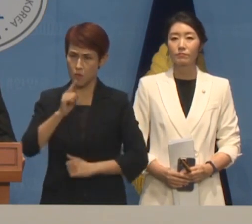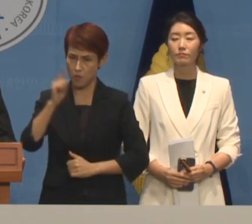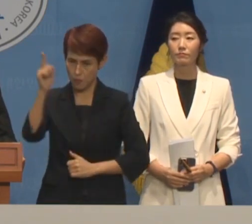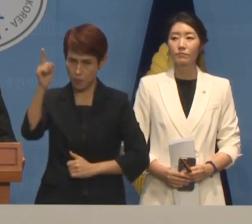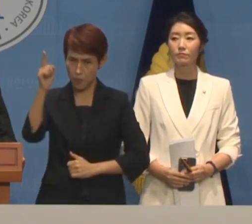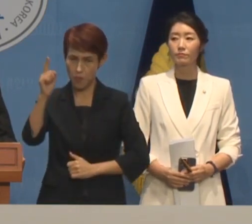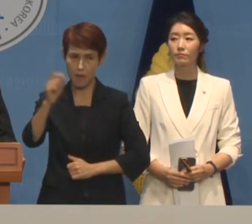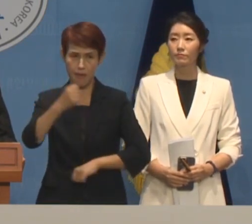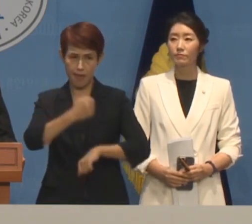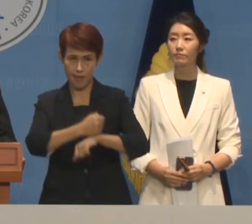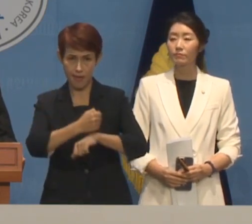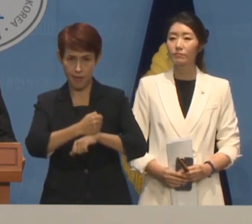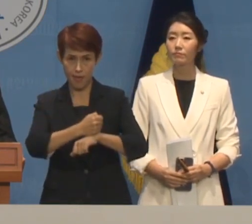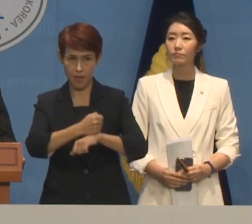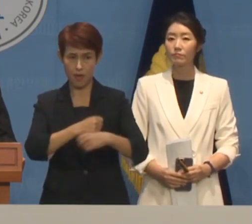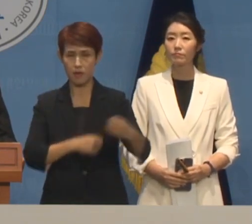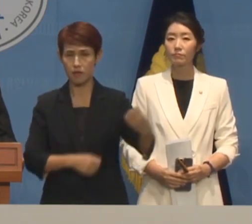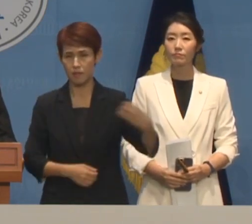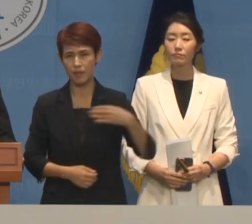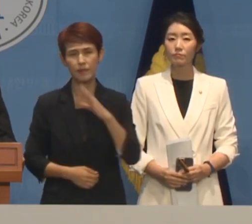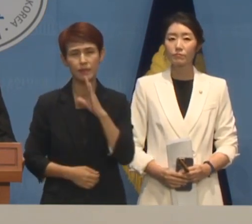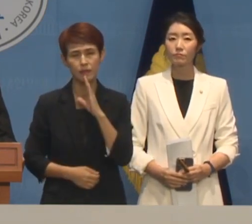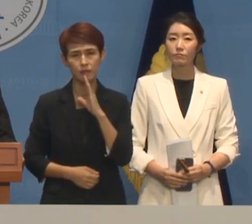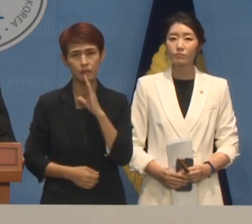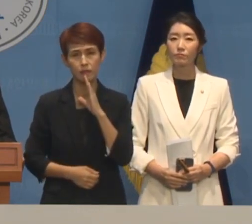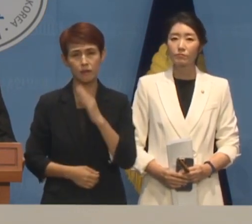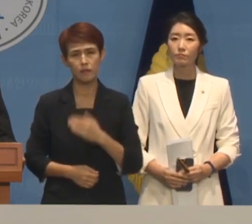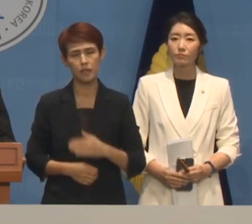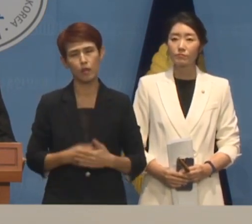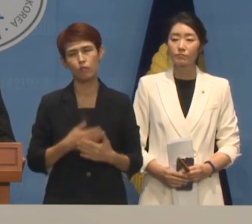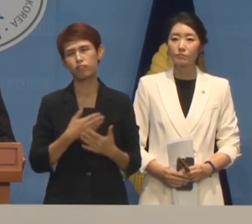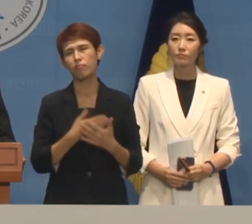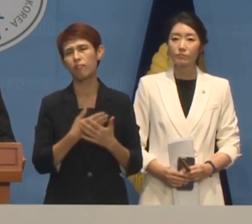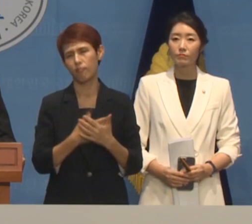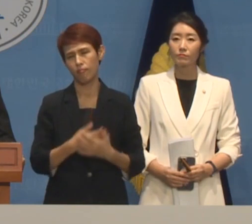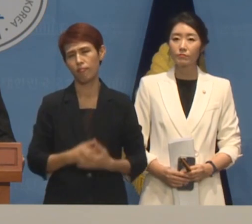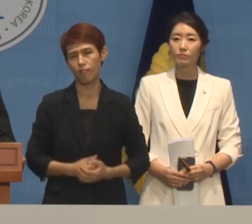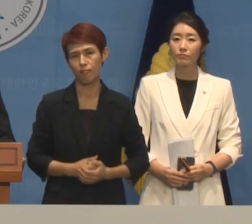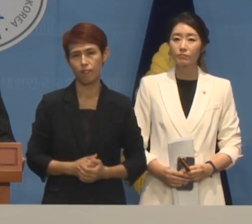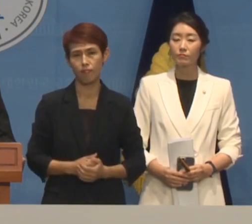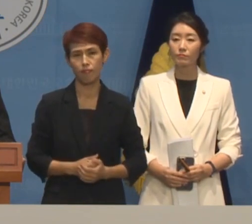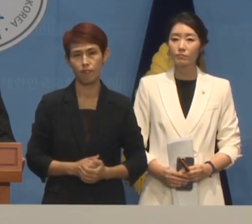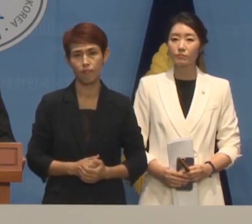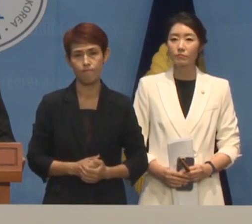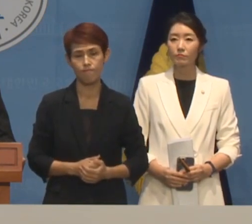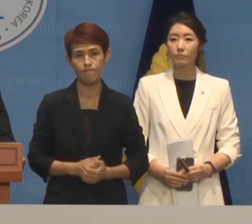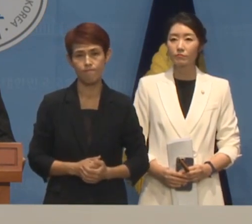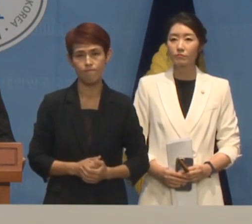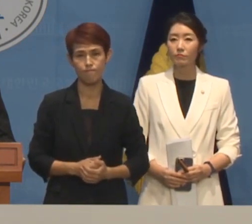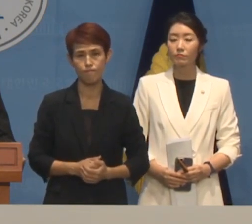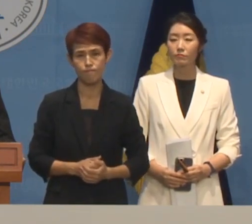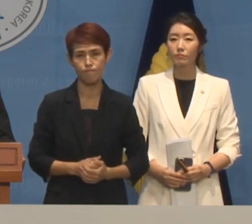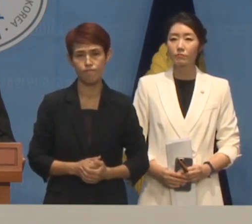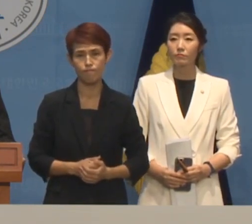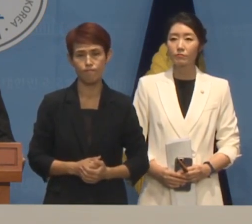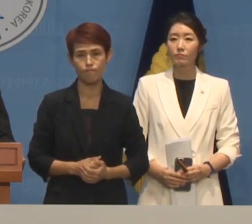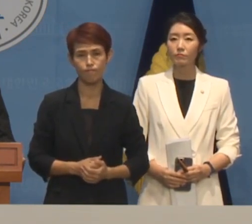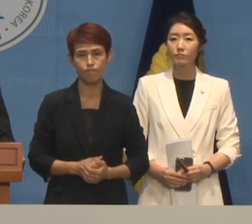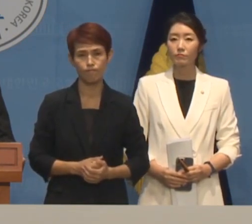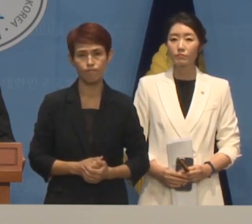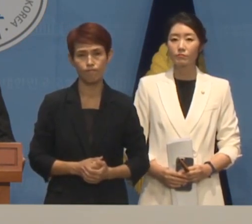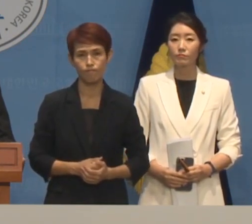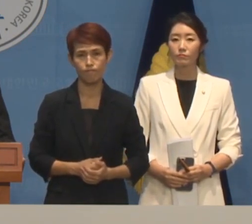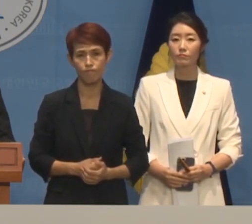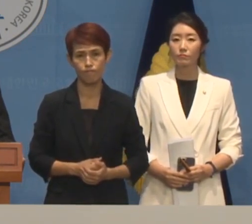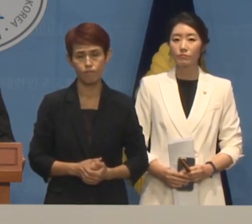신속하게 하겠다라는 입장이긴 했는데 여전히 불안한 건 사실입니다. 여러 군데에서 당연히